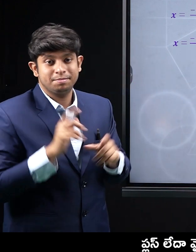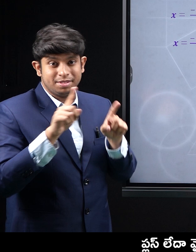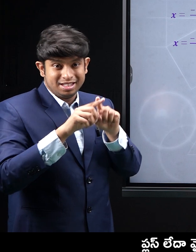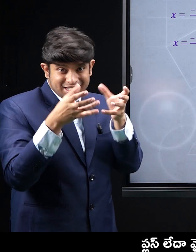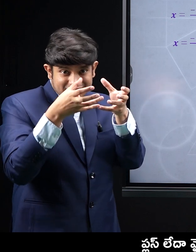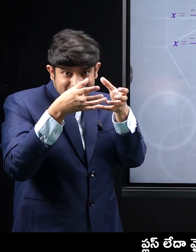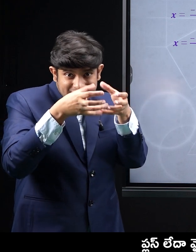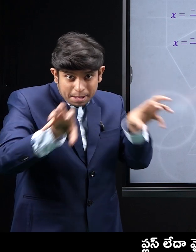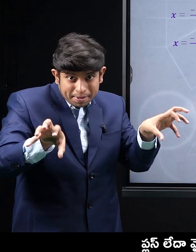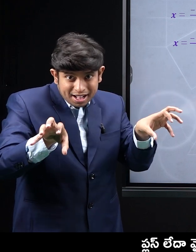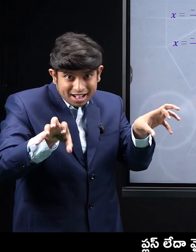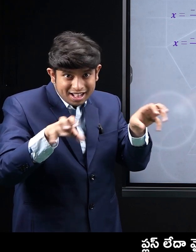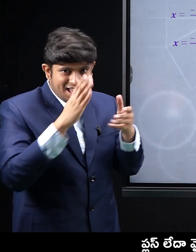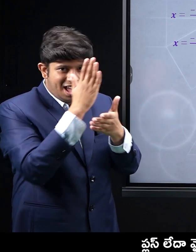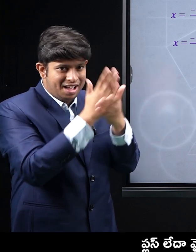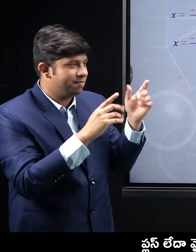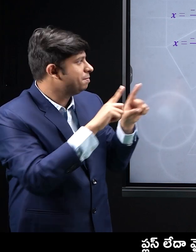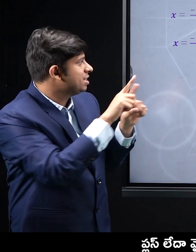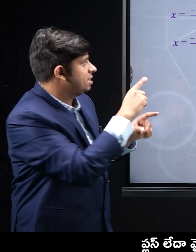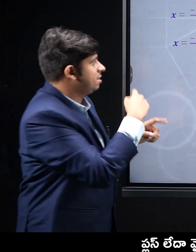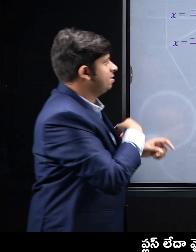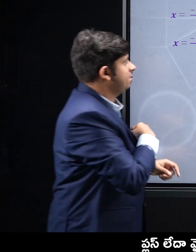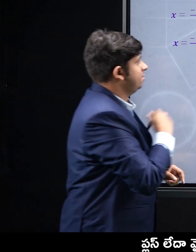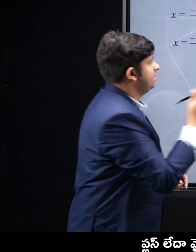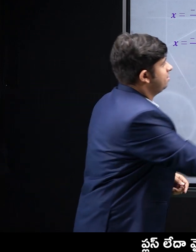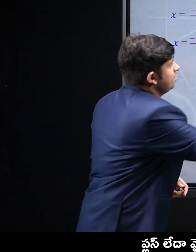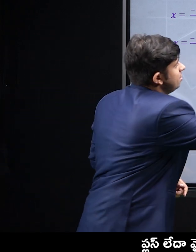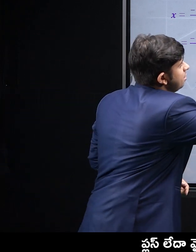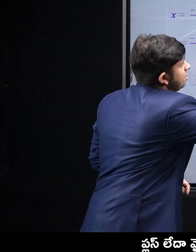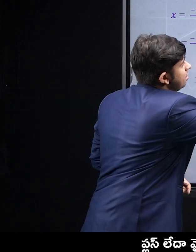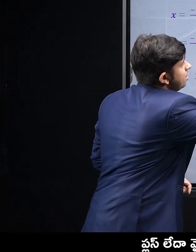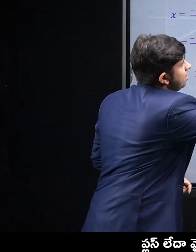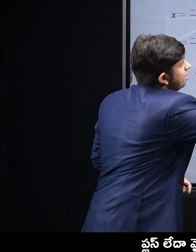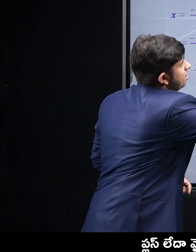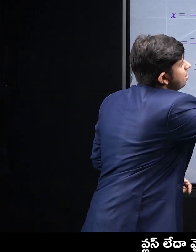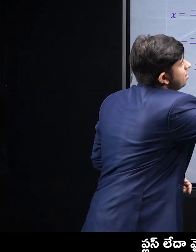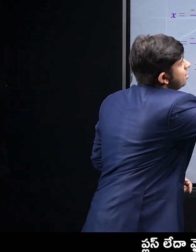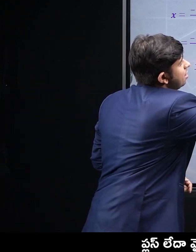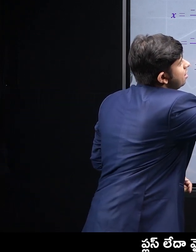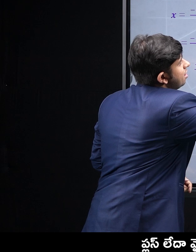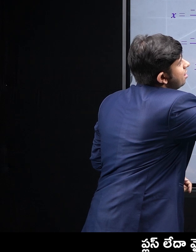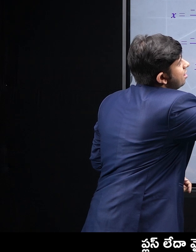ప్లస్ లేదా మైనస్ మూలాలను వేరు చేయండి. మనం పొందుతాము